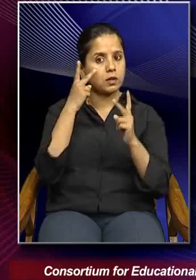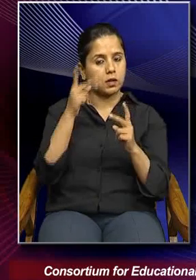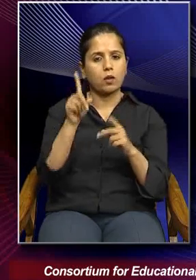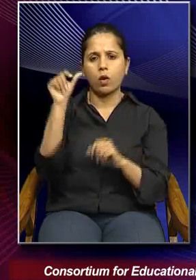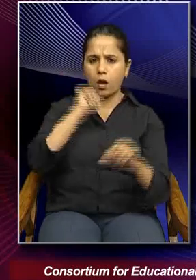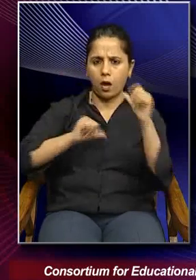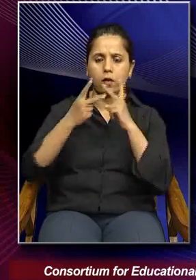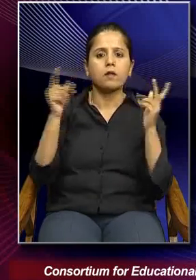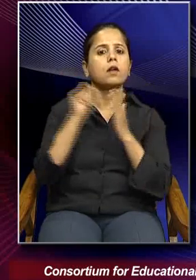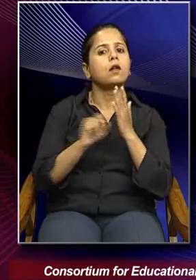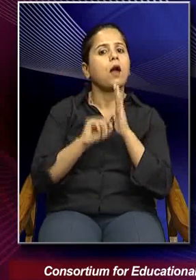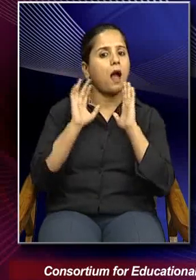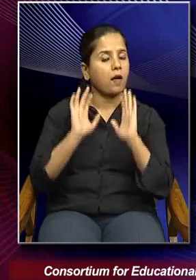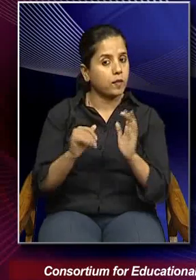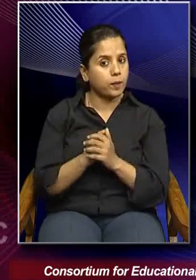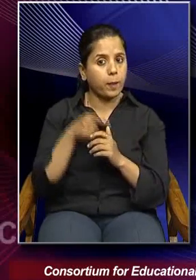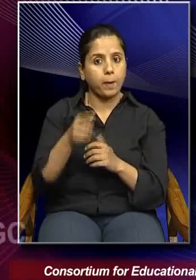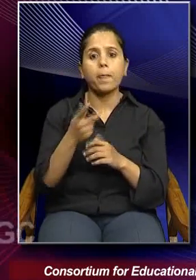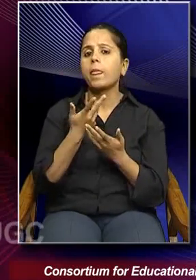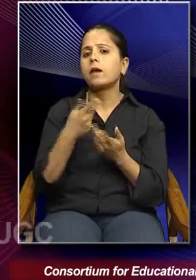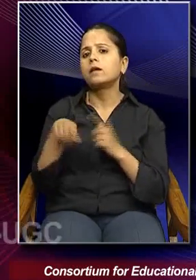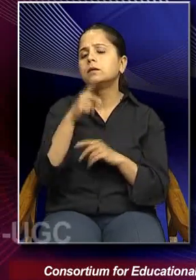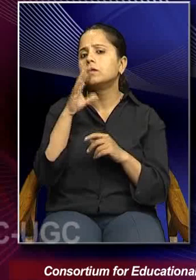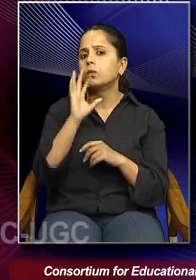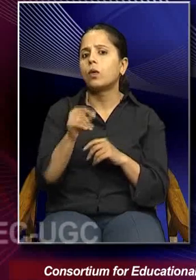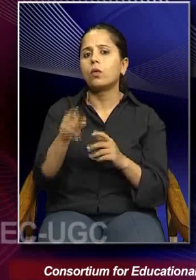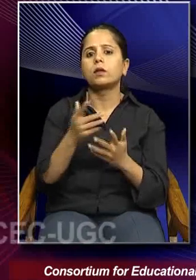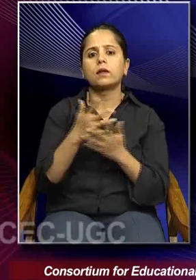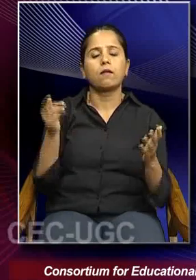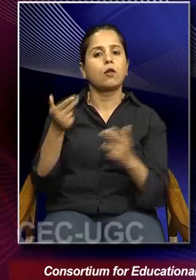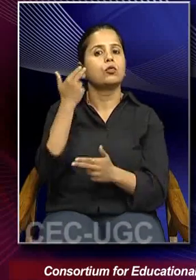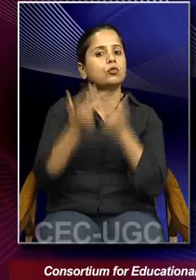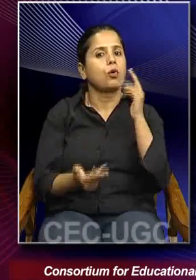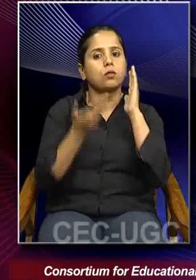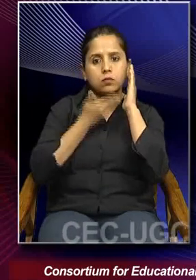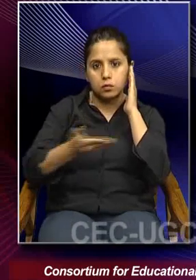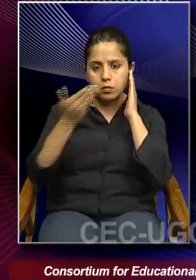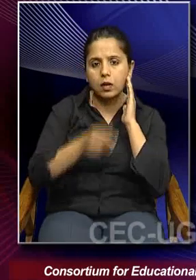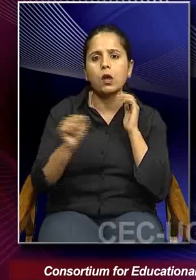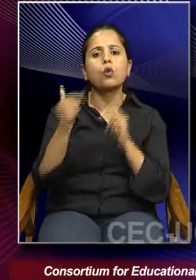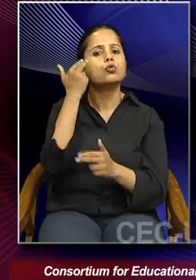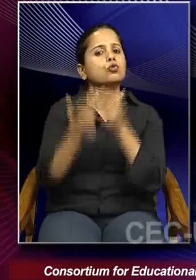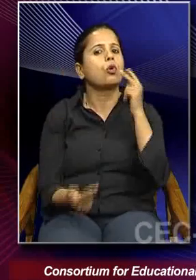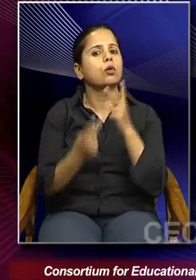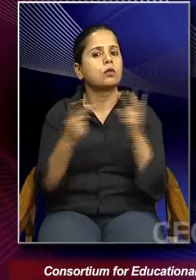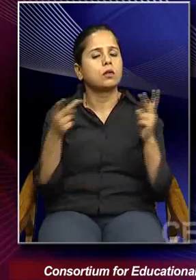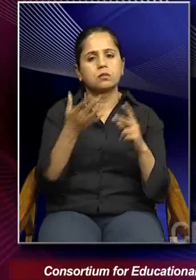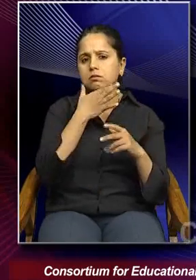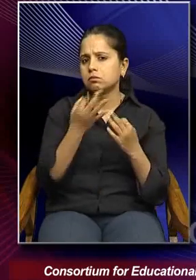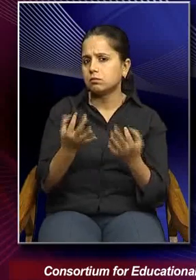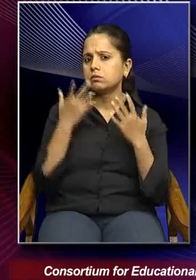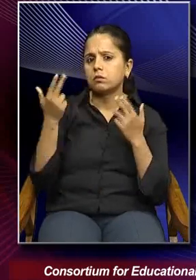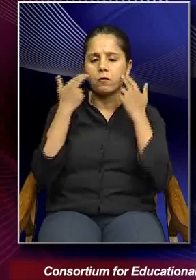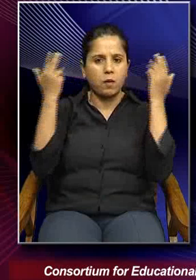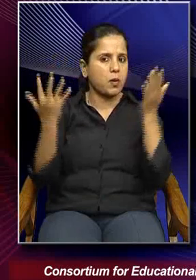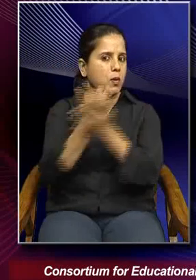नाटक भी लिखा था जो वास्तु है उपन्यास और कविताओं की दुनिया में कहानी की दुनिया में उतना प्रसिद्ध प्राप्त